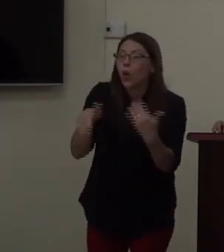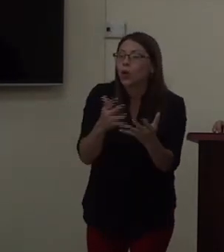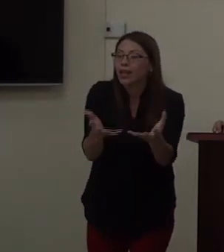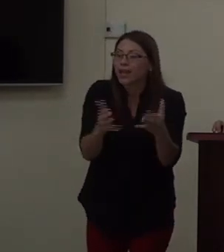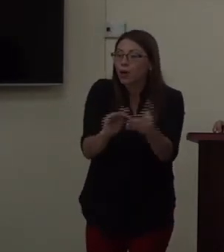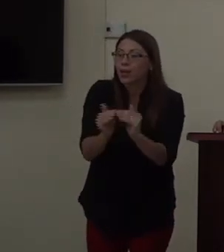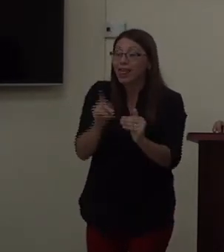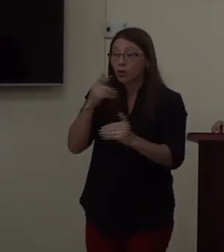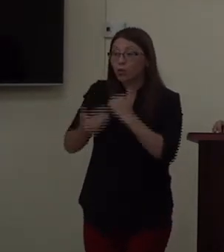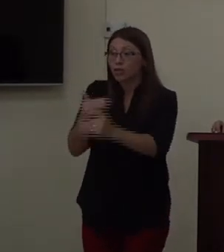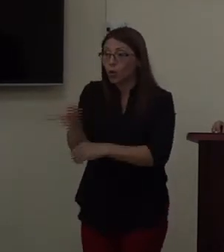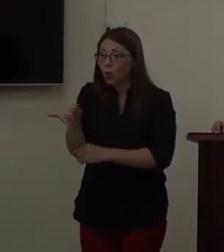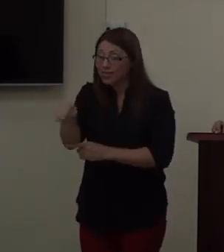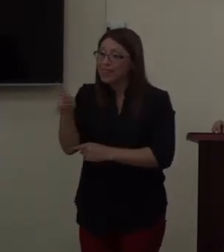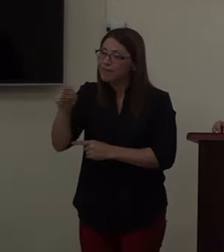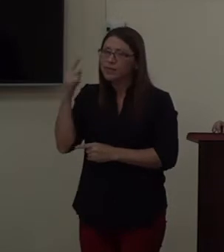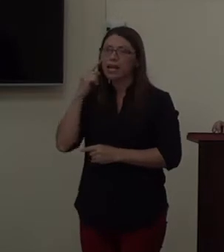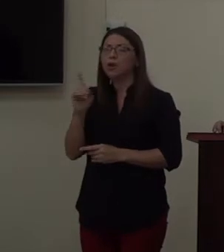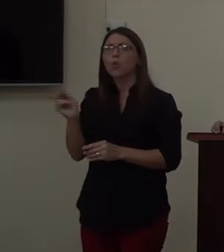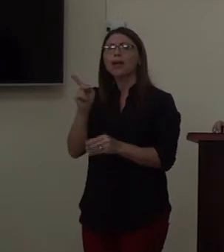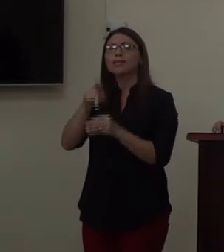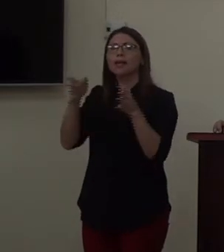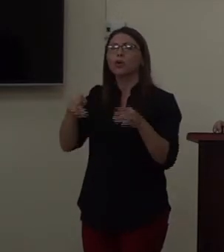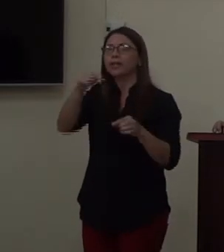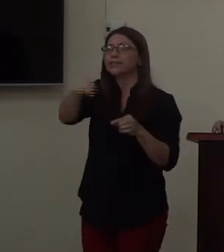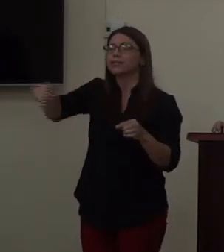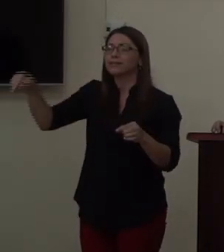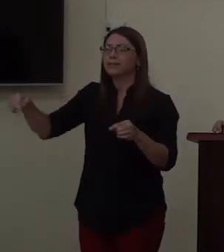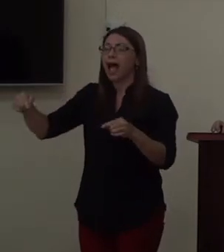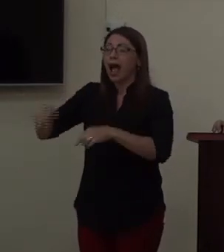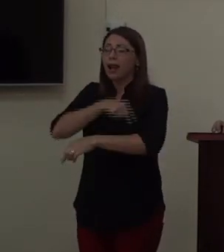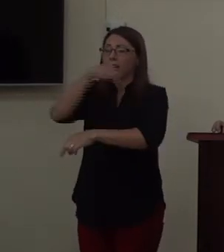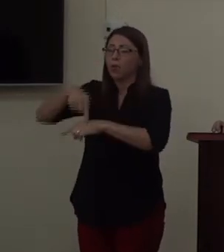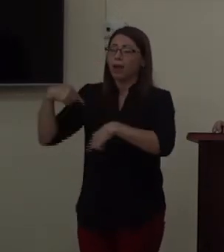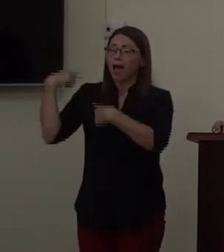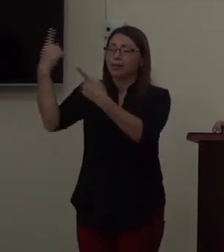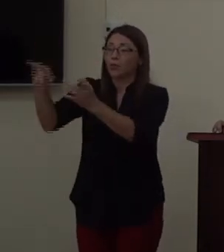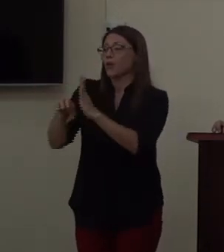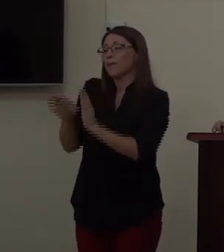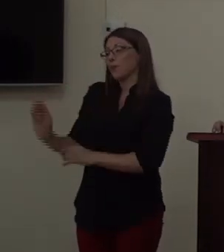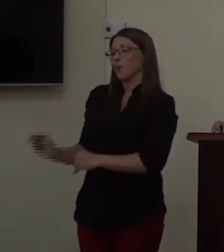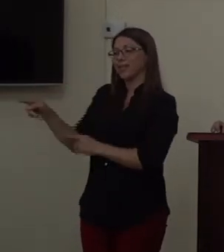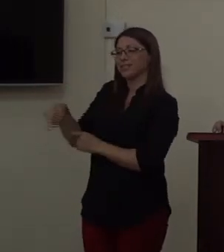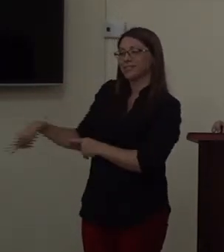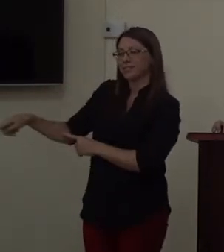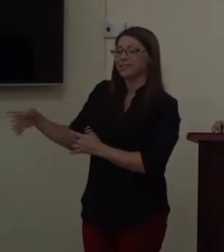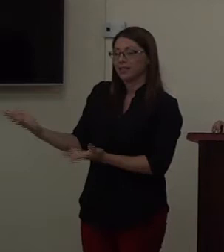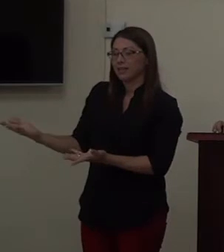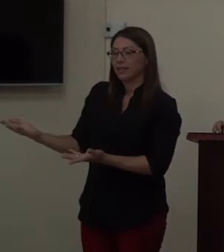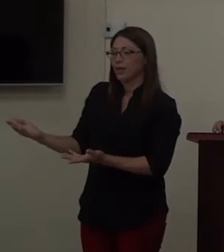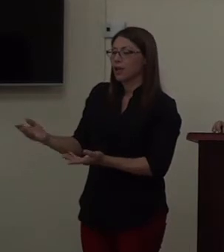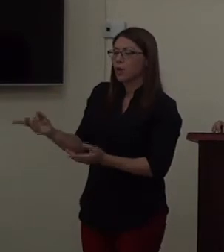que pensar cuáles son los actores que a largo plazo, como en el caso de los jóvenes, van a llegar a tener